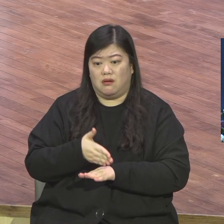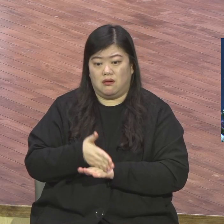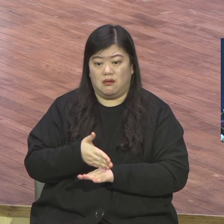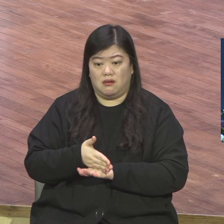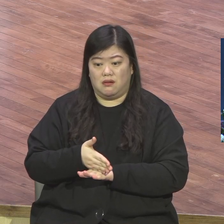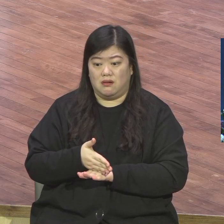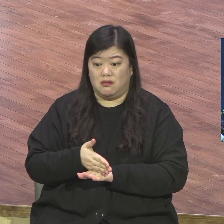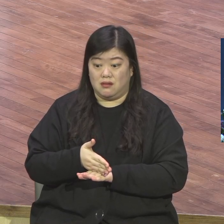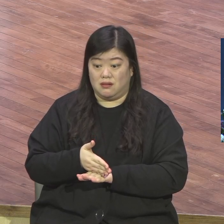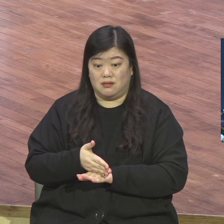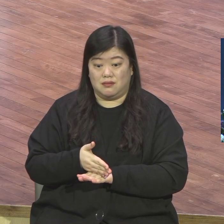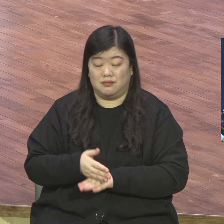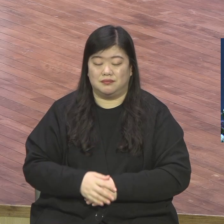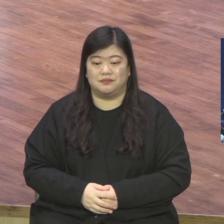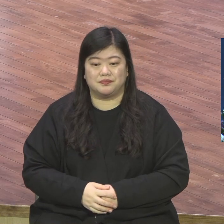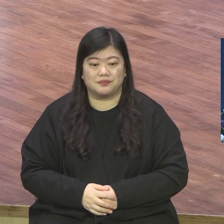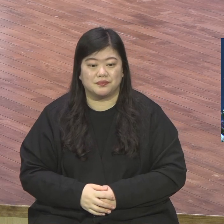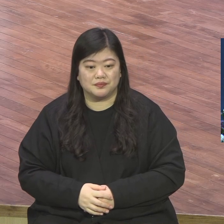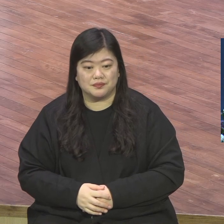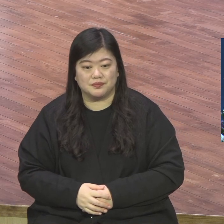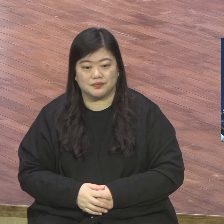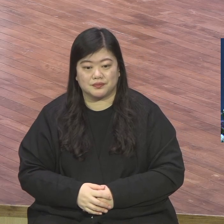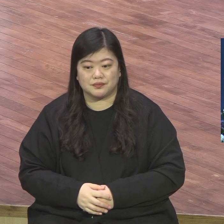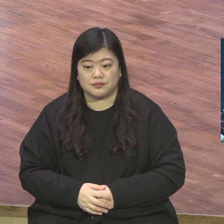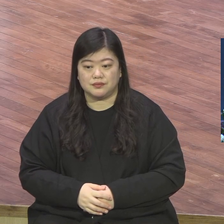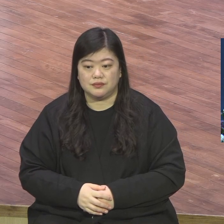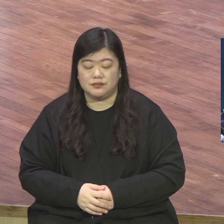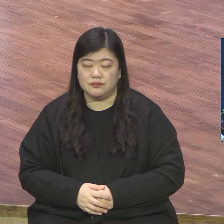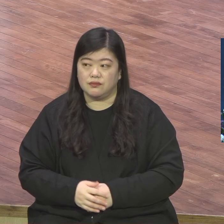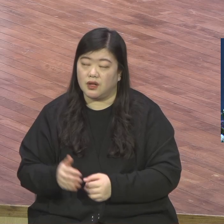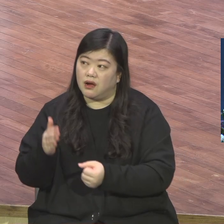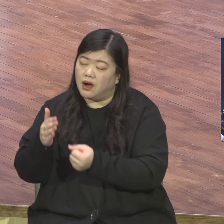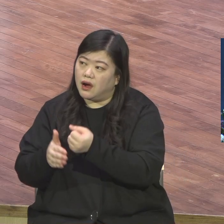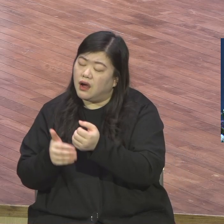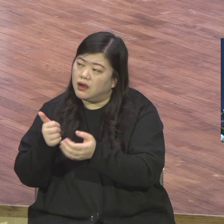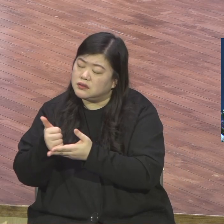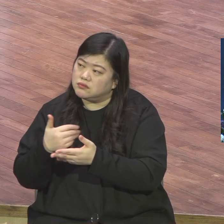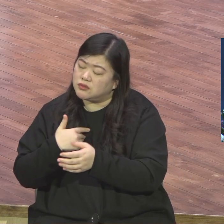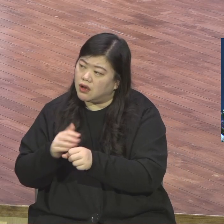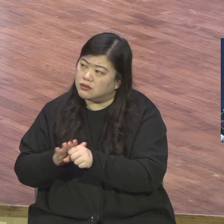우리가 항상 절구할 이유가 여기 있습니다. 하나님이 나를 이렇게 사랑하신구나.